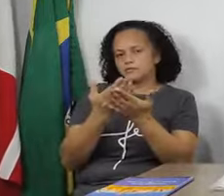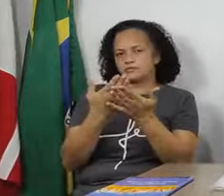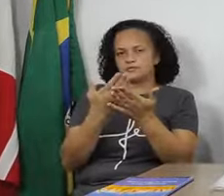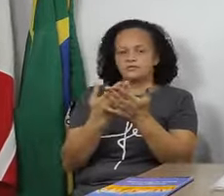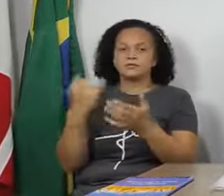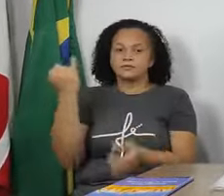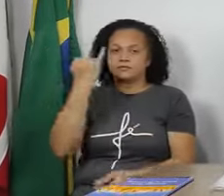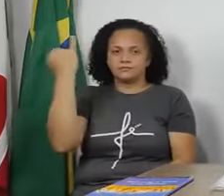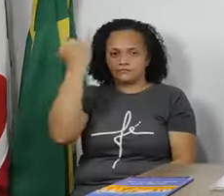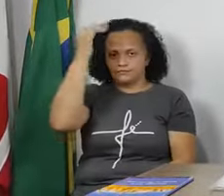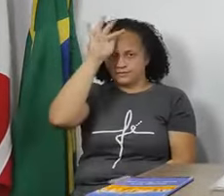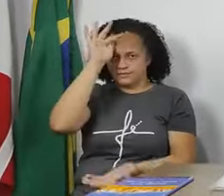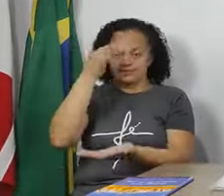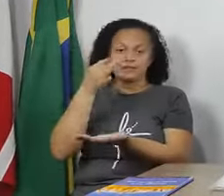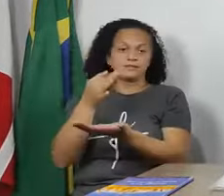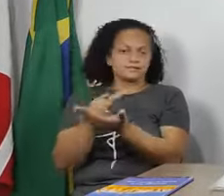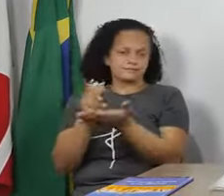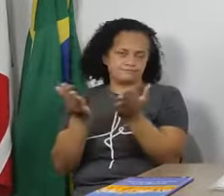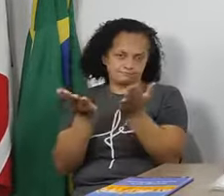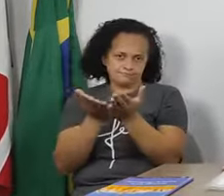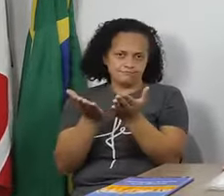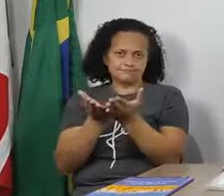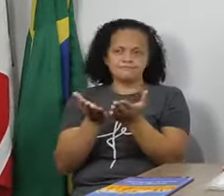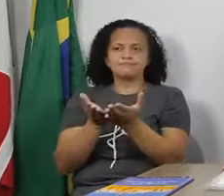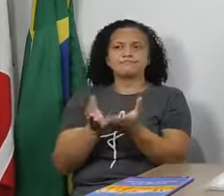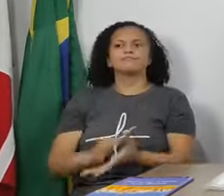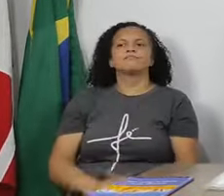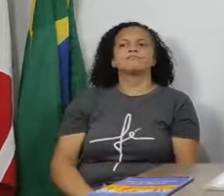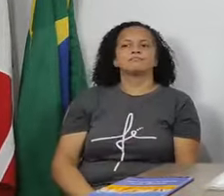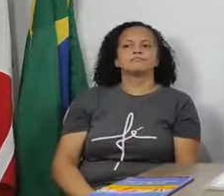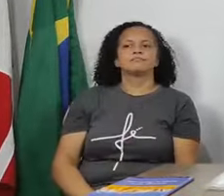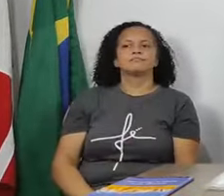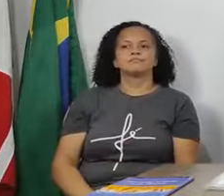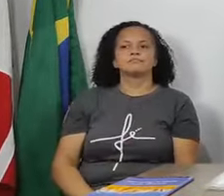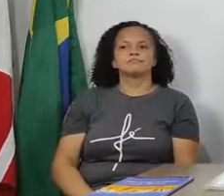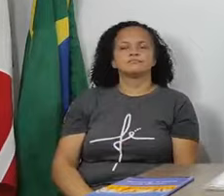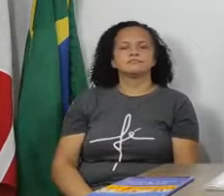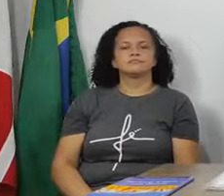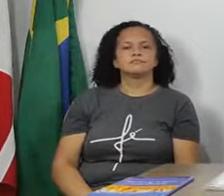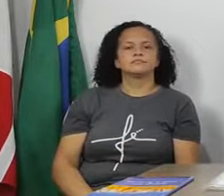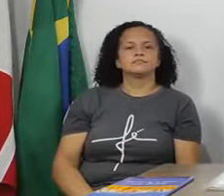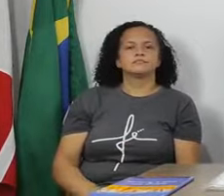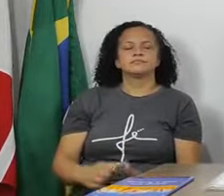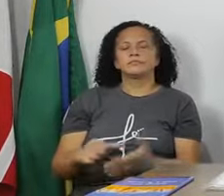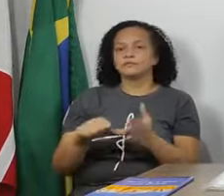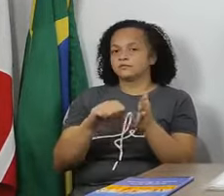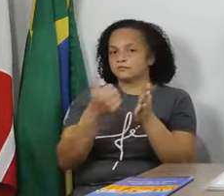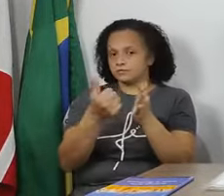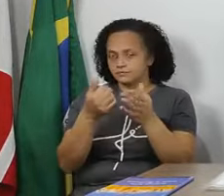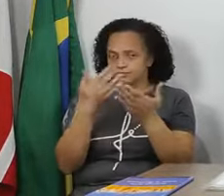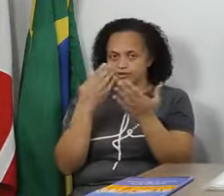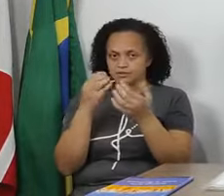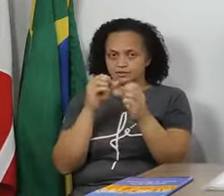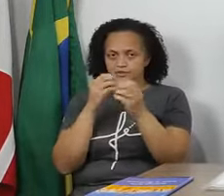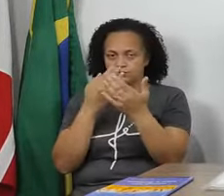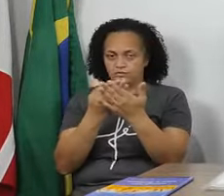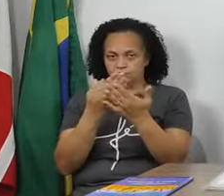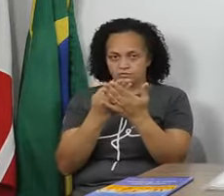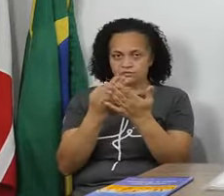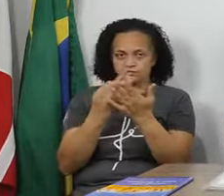Fé Cristã, né? E nós, na primeira parte desse seminário,